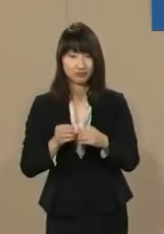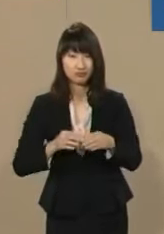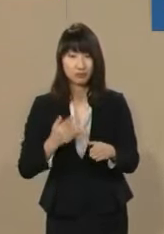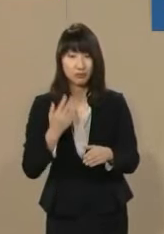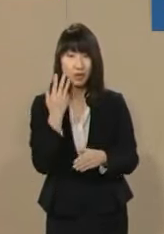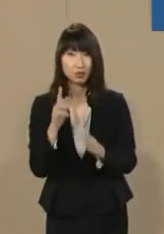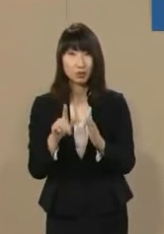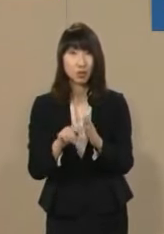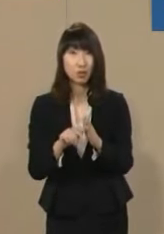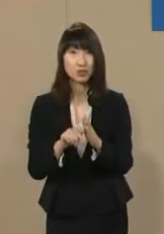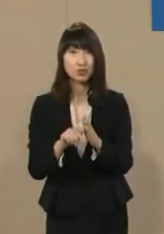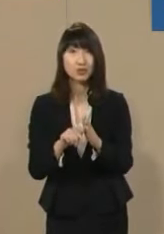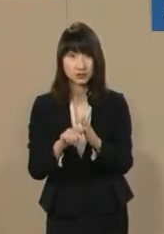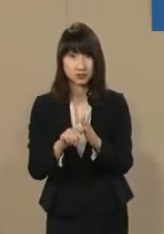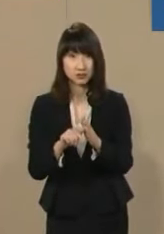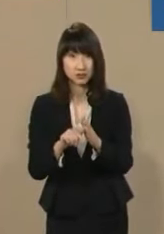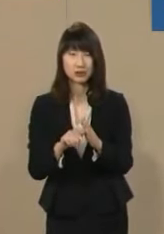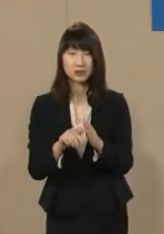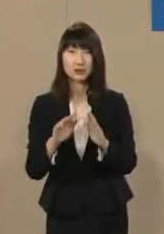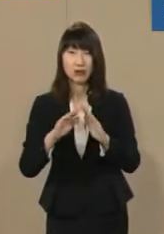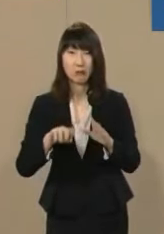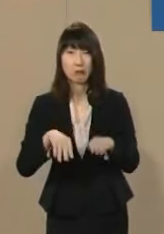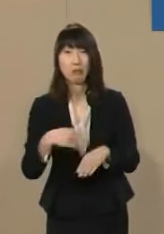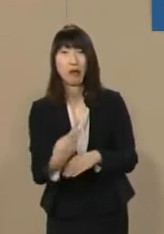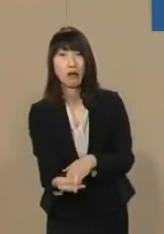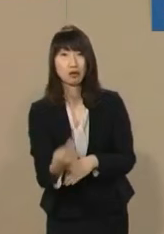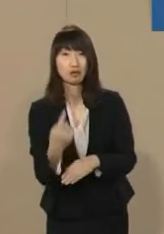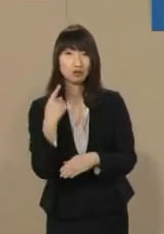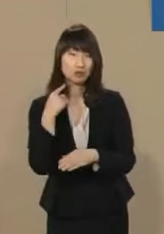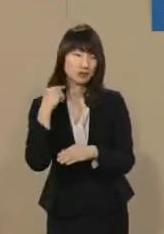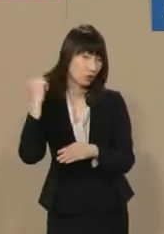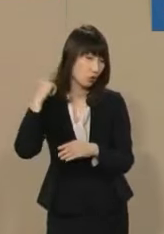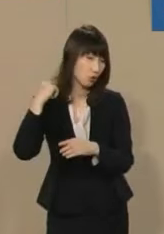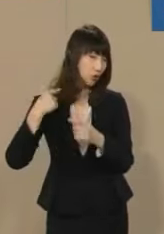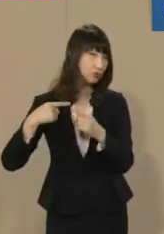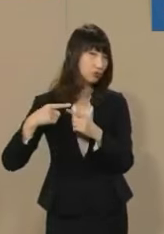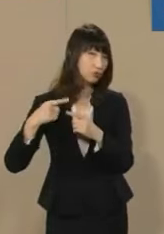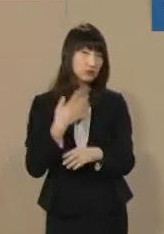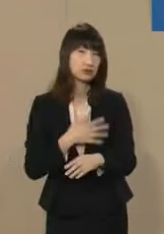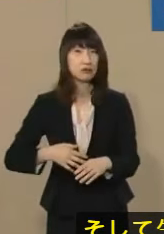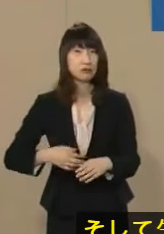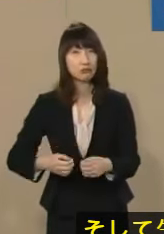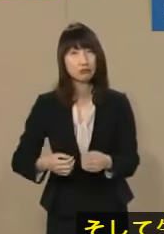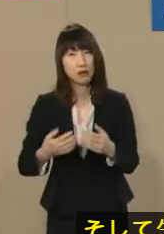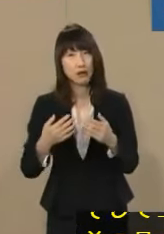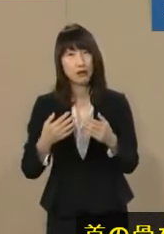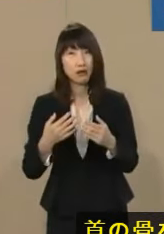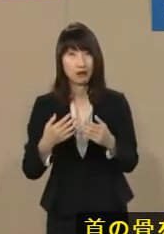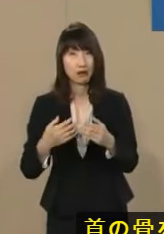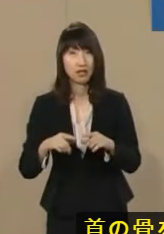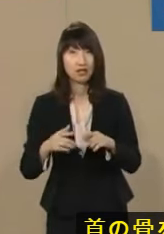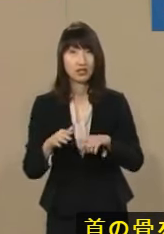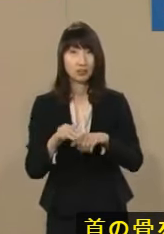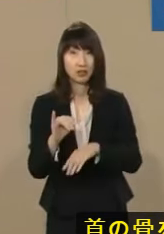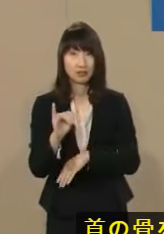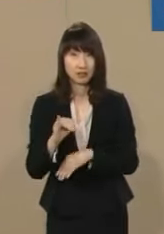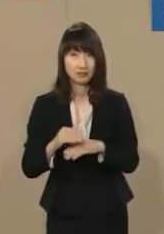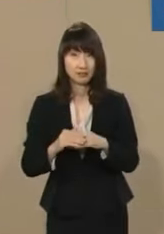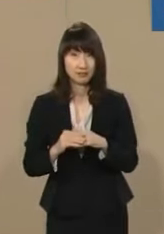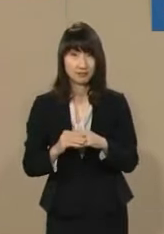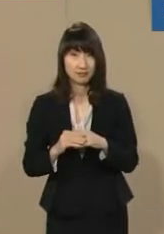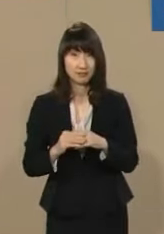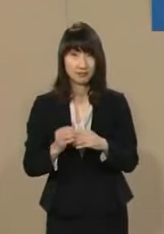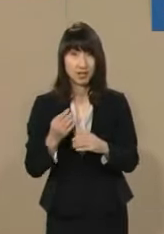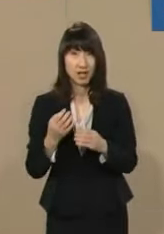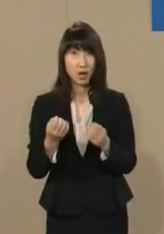ヶ月保育器ごと玄関に落ち、首の骨を損傷してほぼ全身を動かせなくなった木村英子さん。